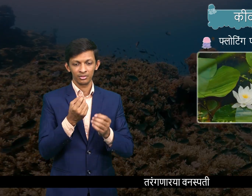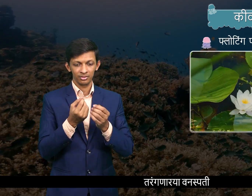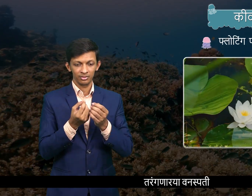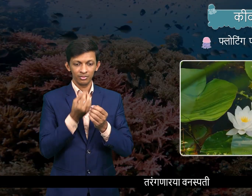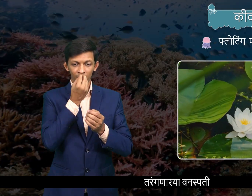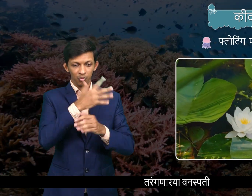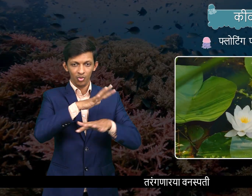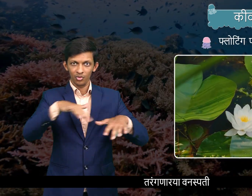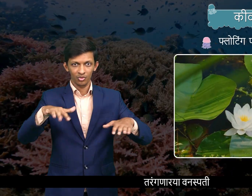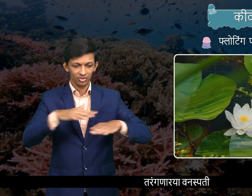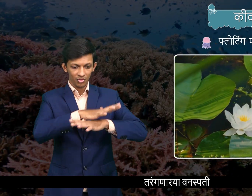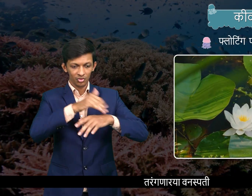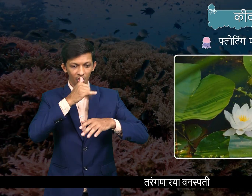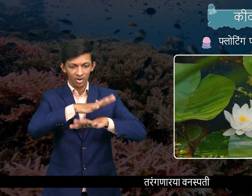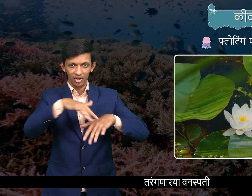तरंगणाऱ्या वनस्पती.